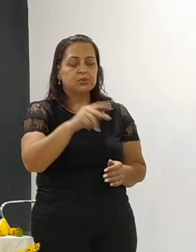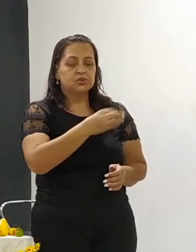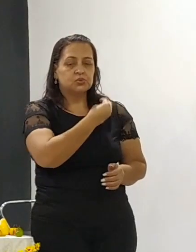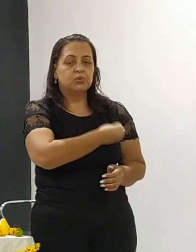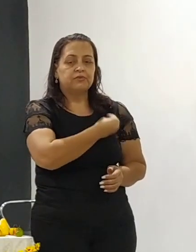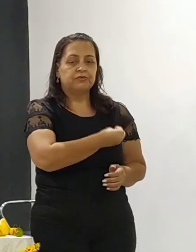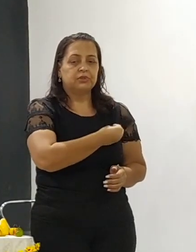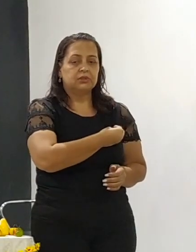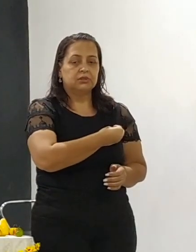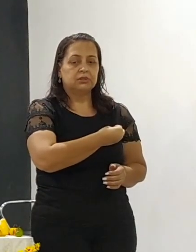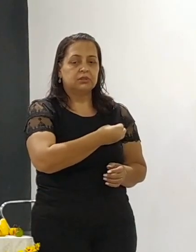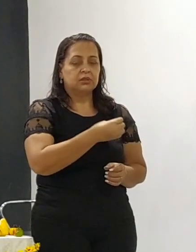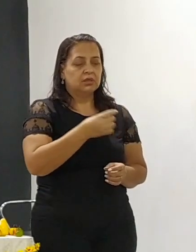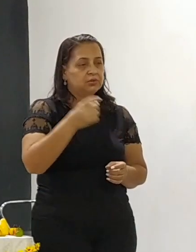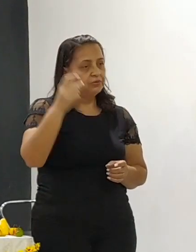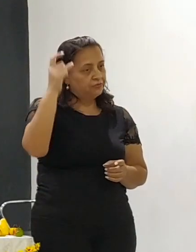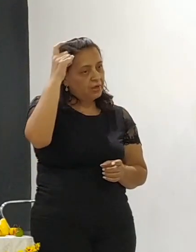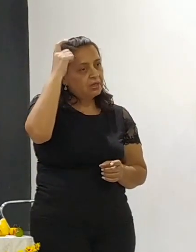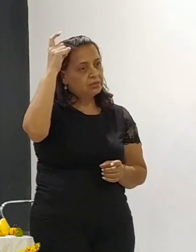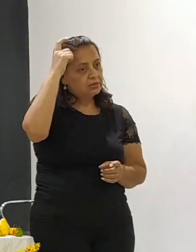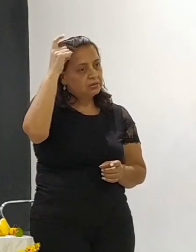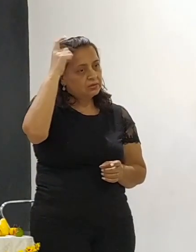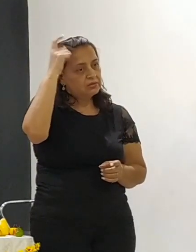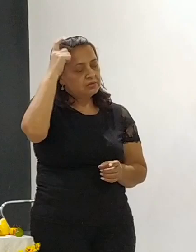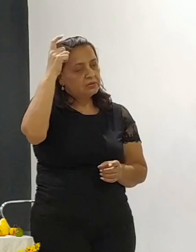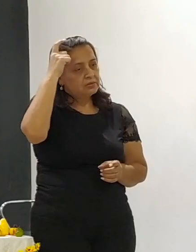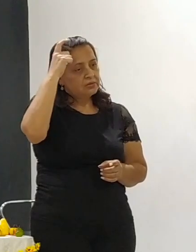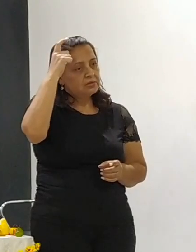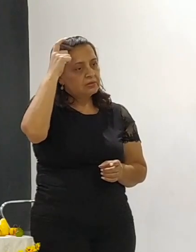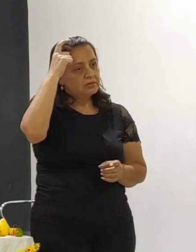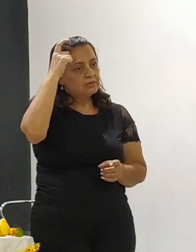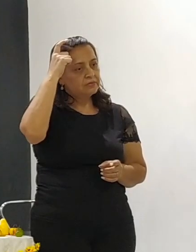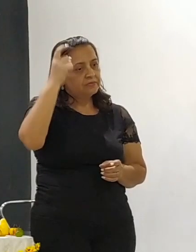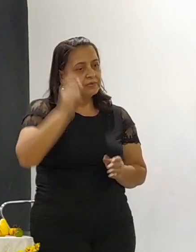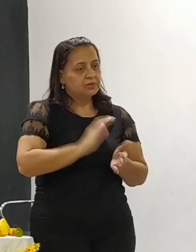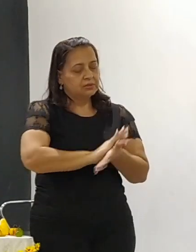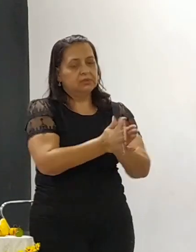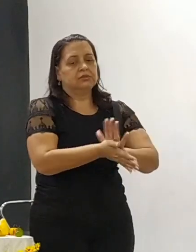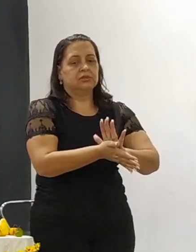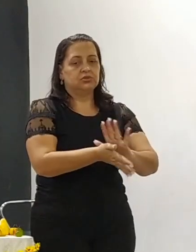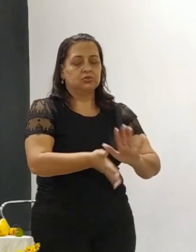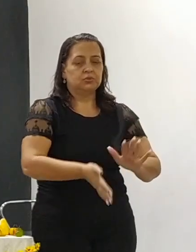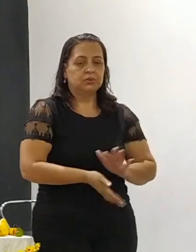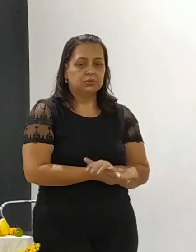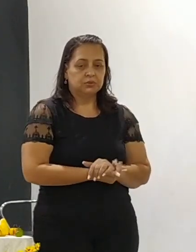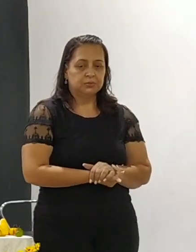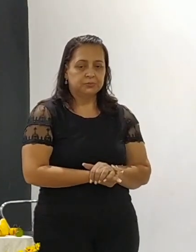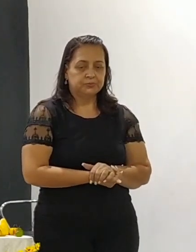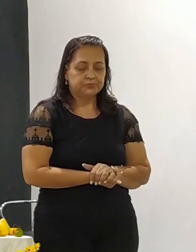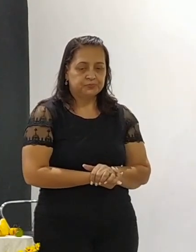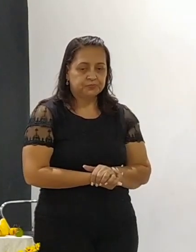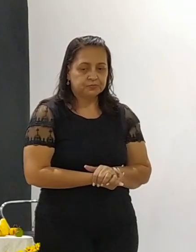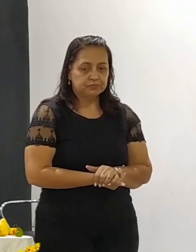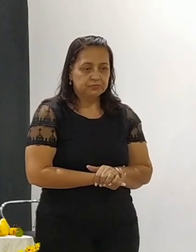recuar. Aleluia. Mas é preciso que você mude aqui, ó. Aleluia.